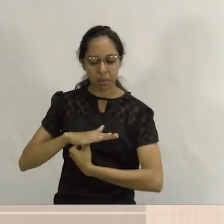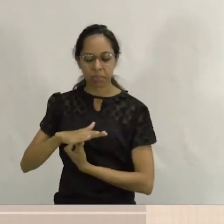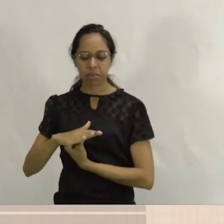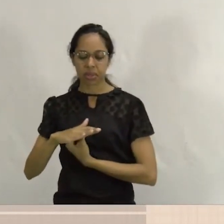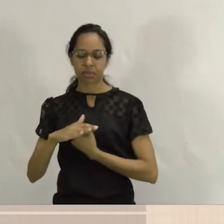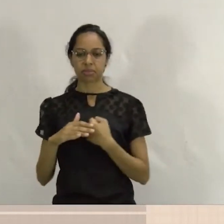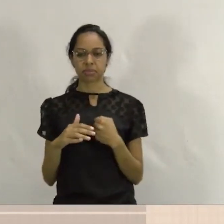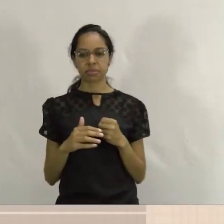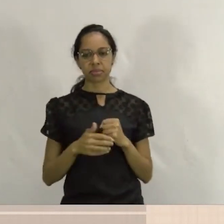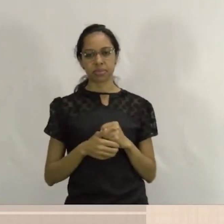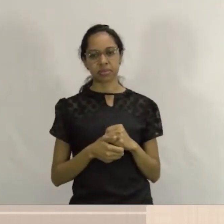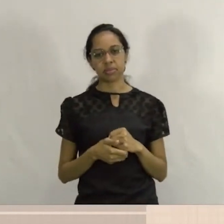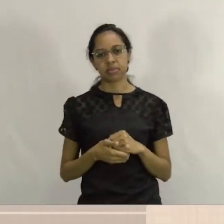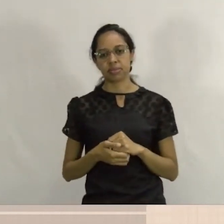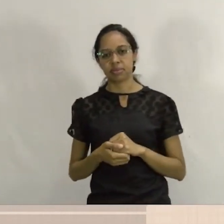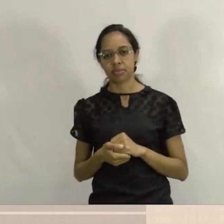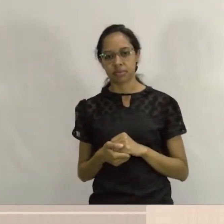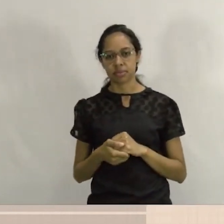O ladrão,